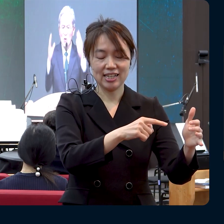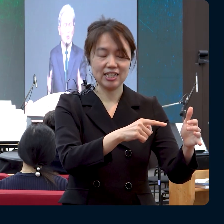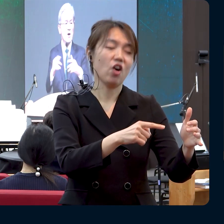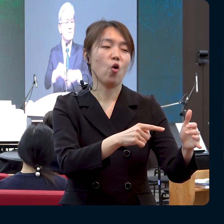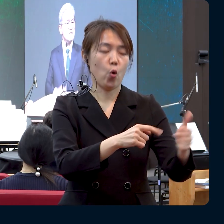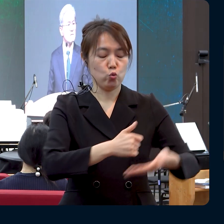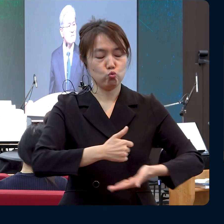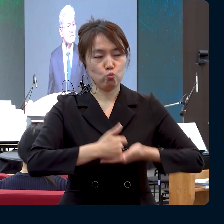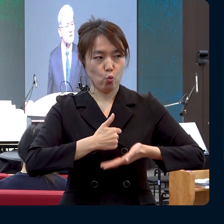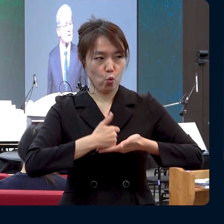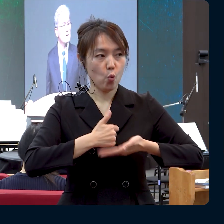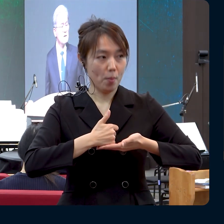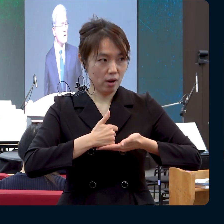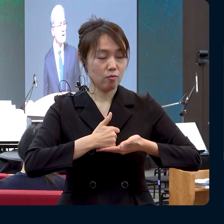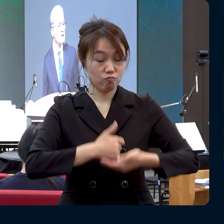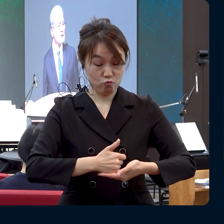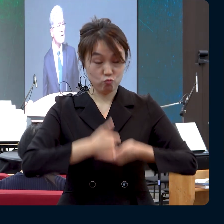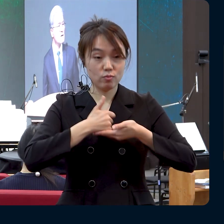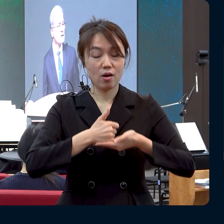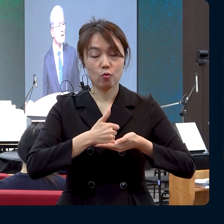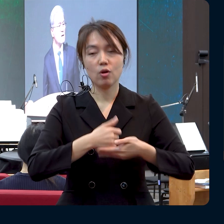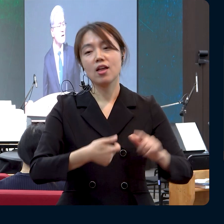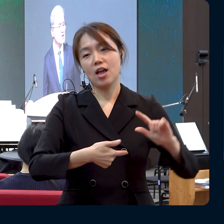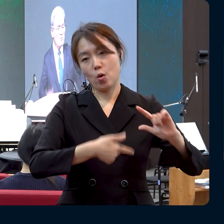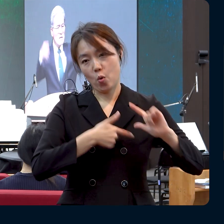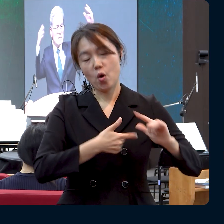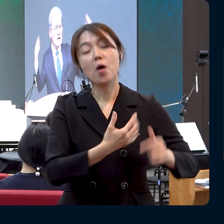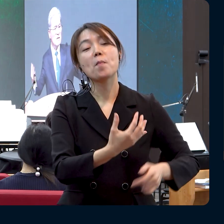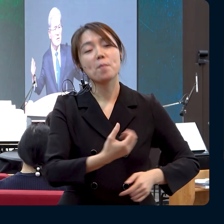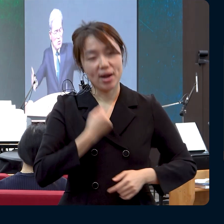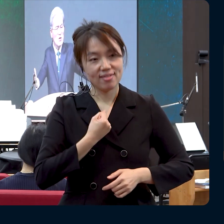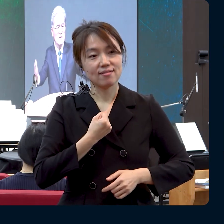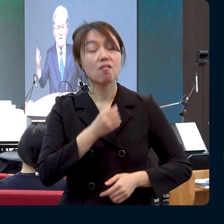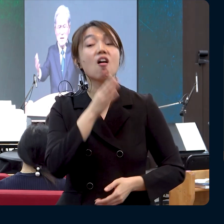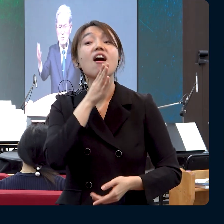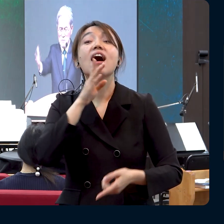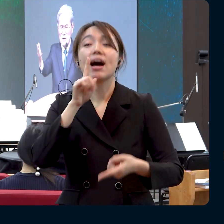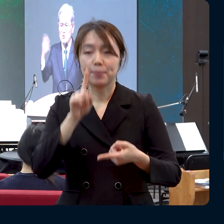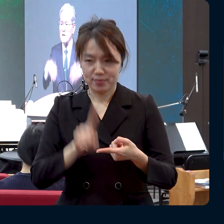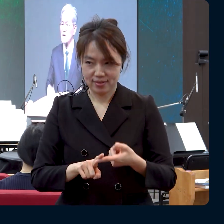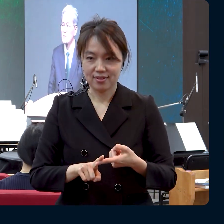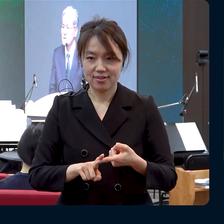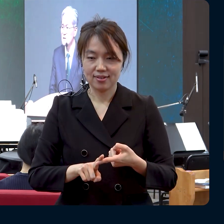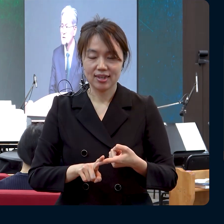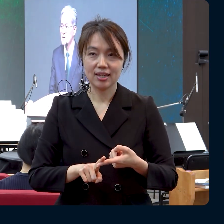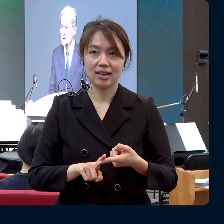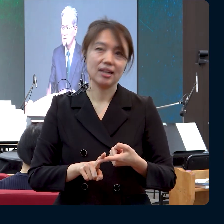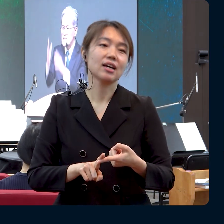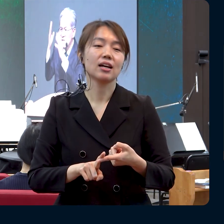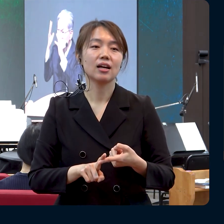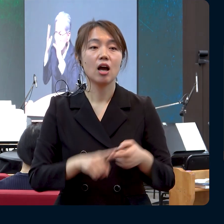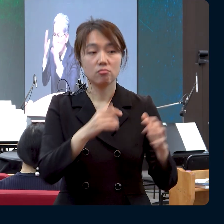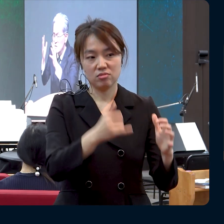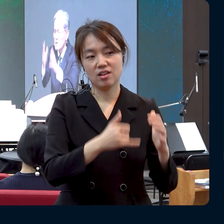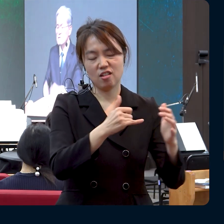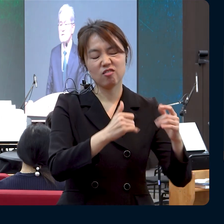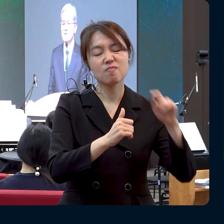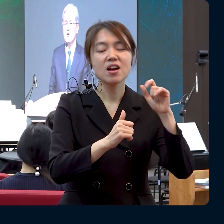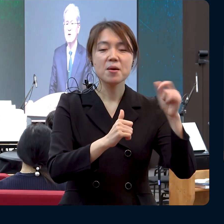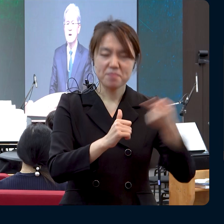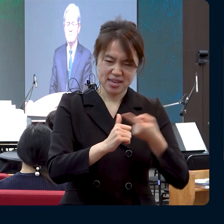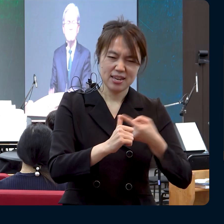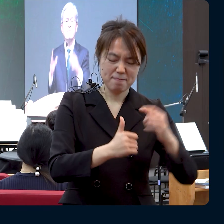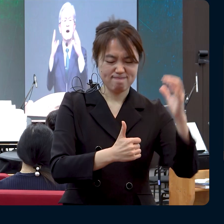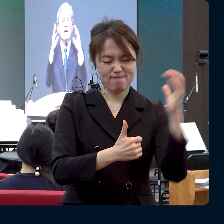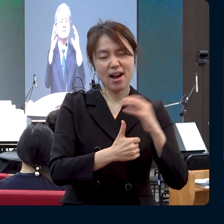명성을 얻어야 합니다. 예, 정말 신앙인들이 물론 세상에서 핍박도 받아요. 그러나 진짜